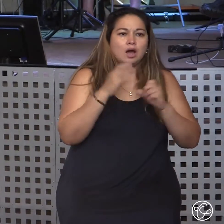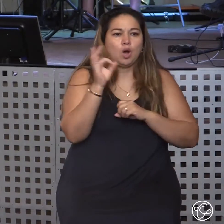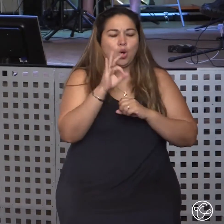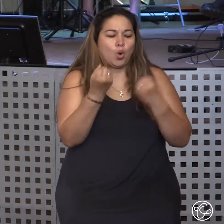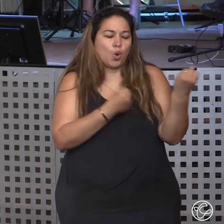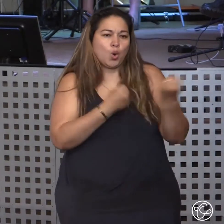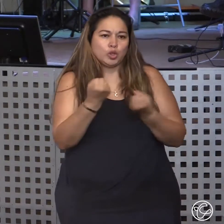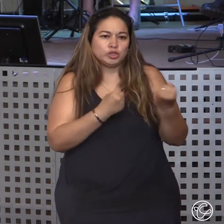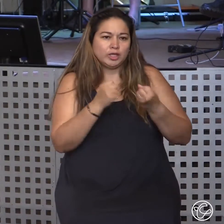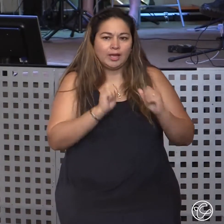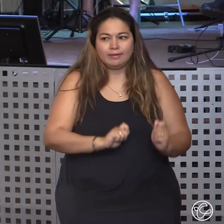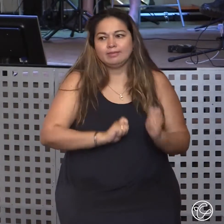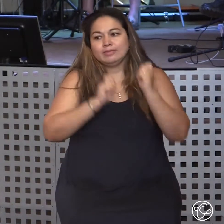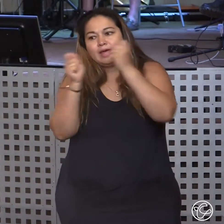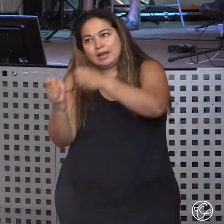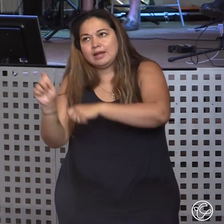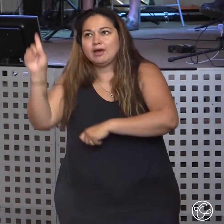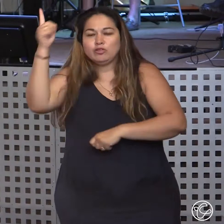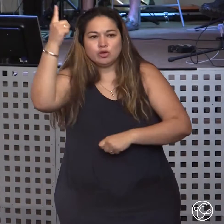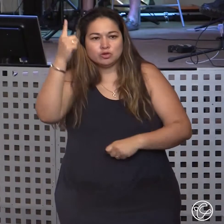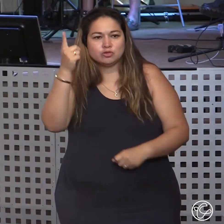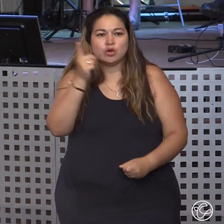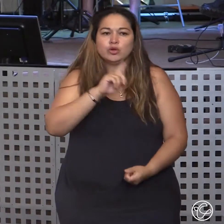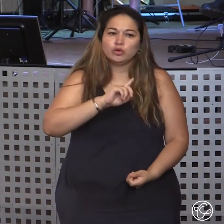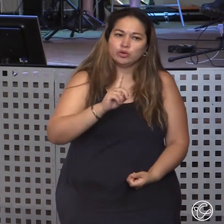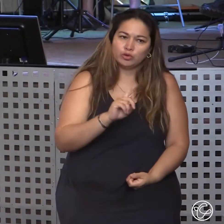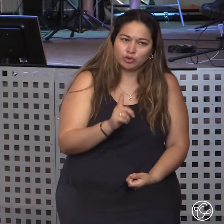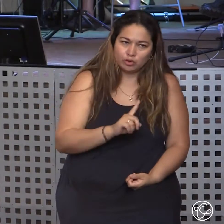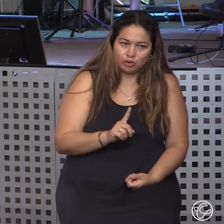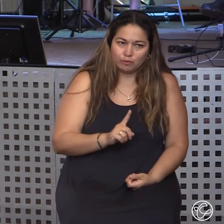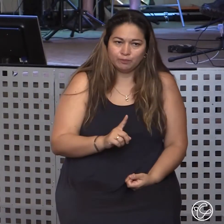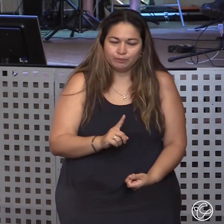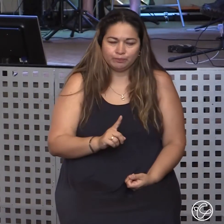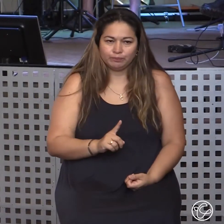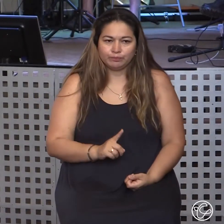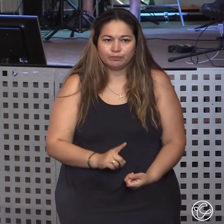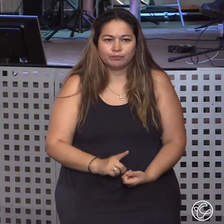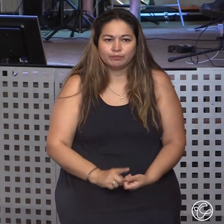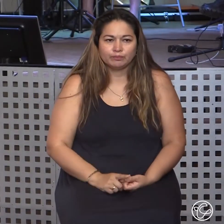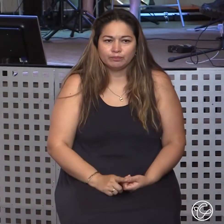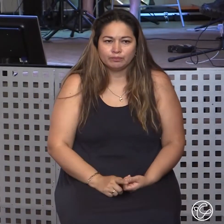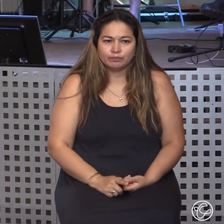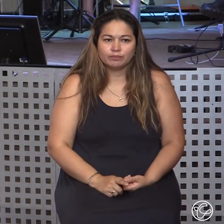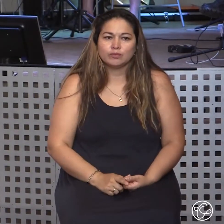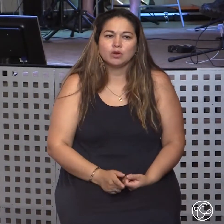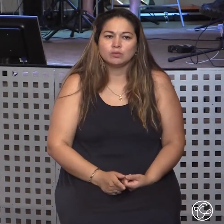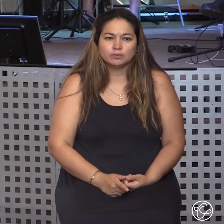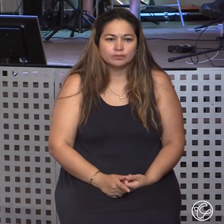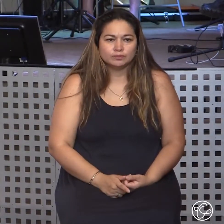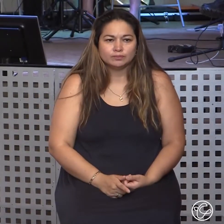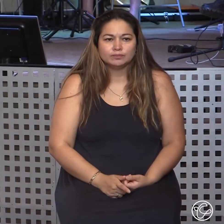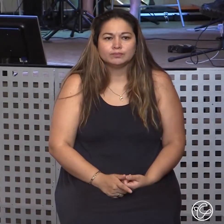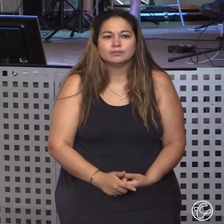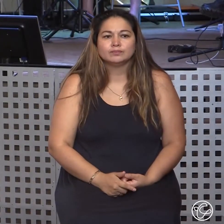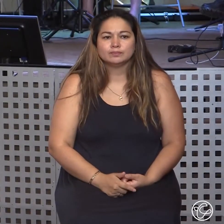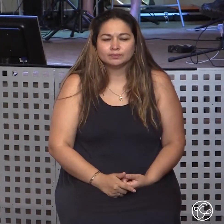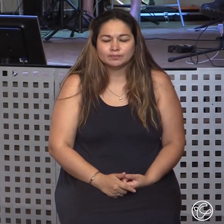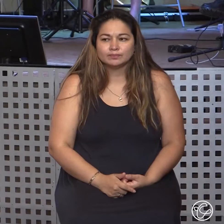No. Está bien, tú dale a Dios tus bienes si quiere. Pero hay una manera mucho más excelente de dar. Y